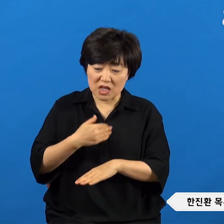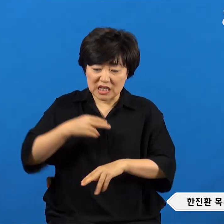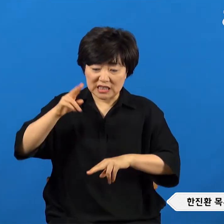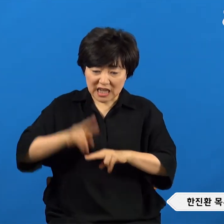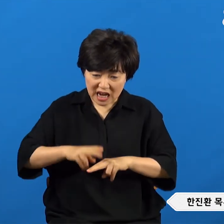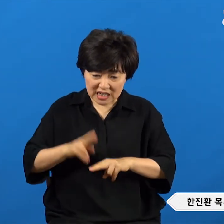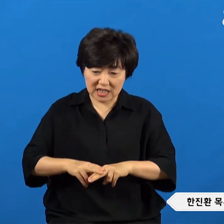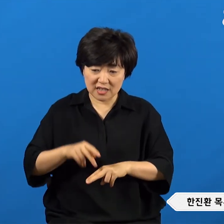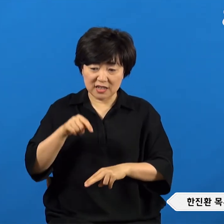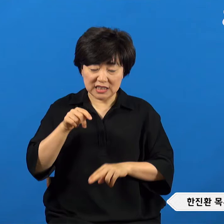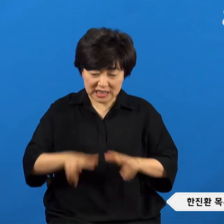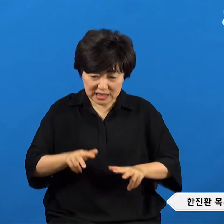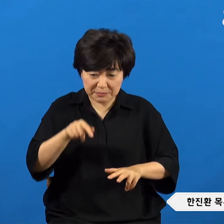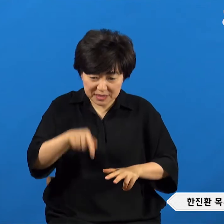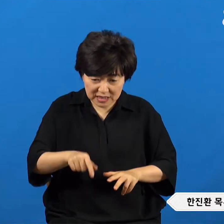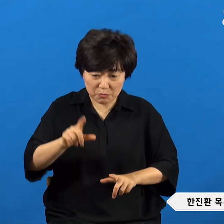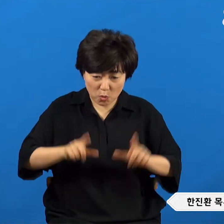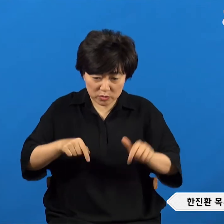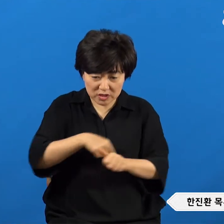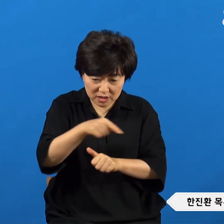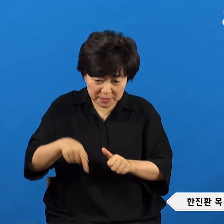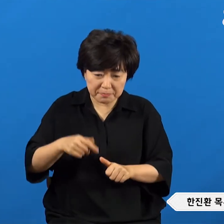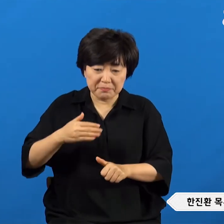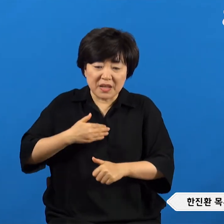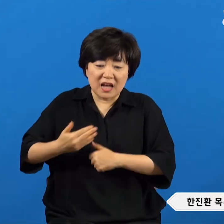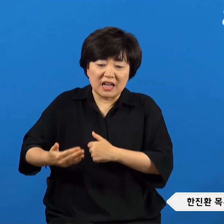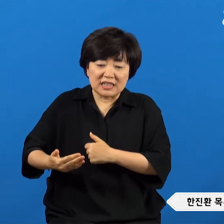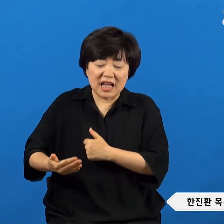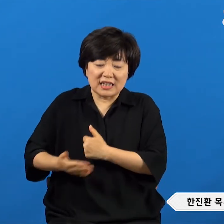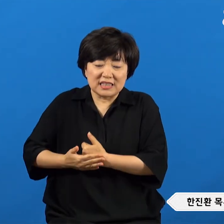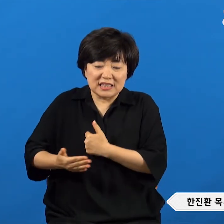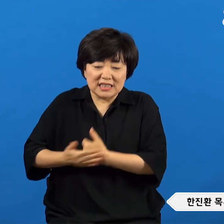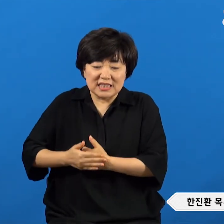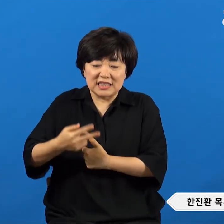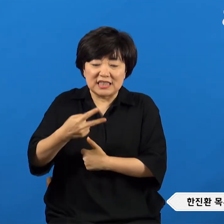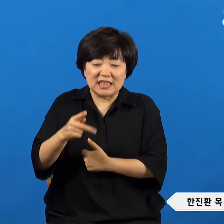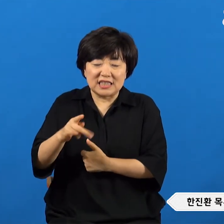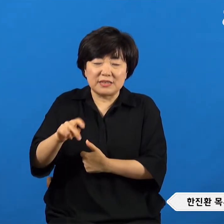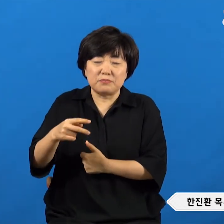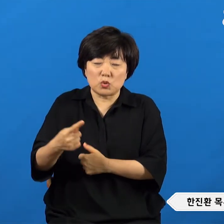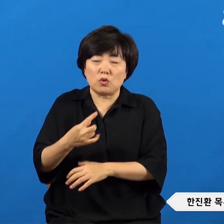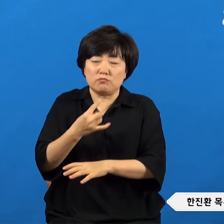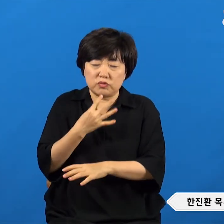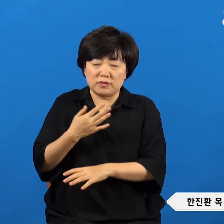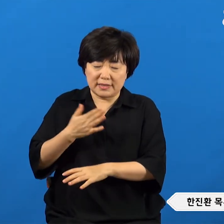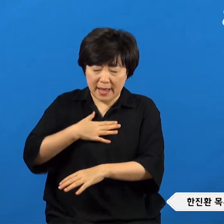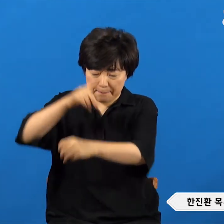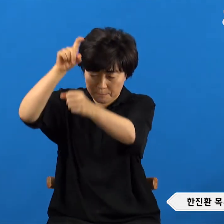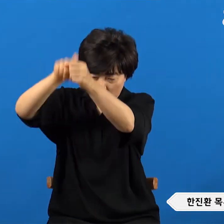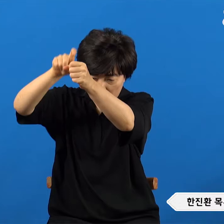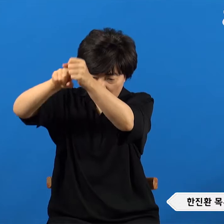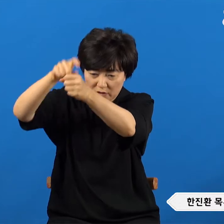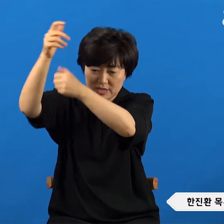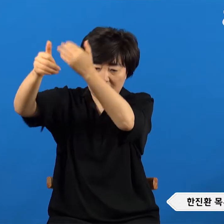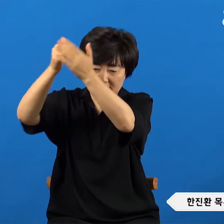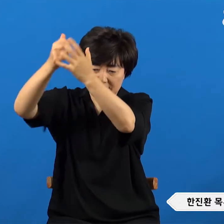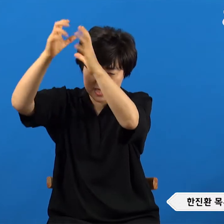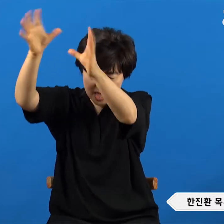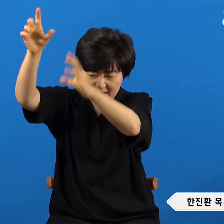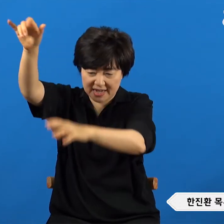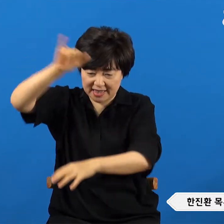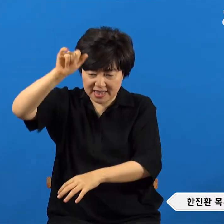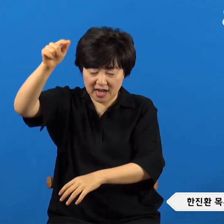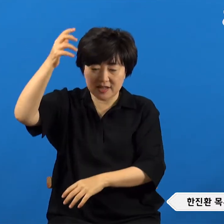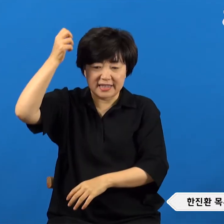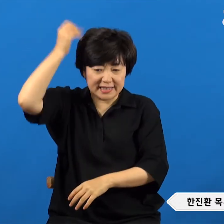지위, 그건 디딤돌일 뿐이다. 나의 영원한 목적은 하나님의 나라에 있다. 아침마다